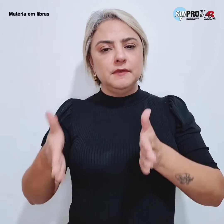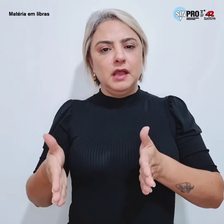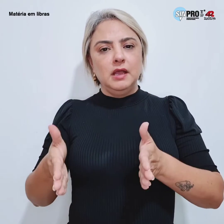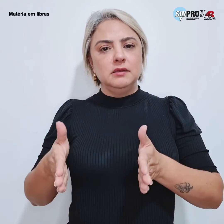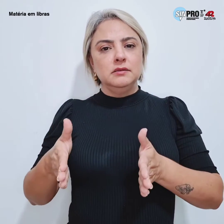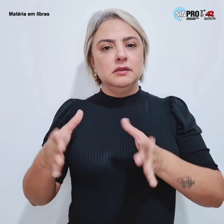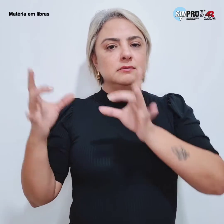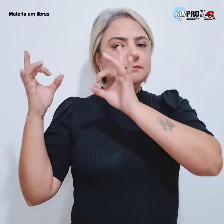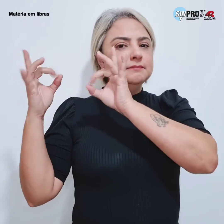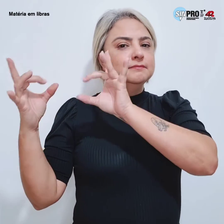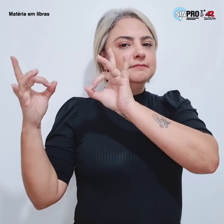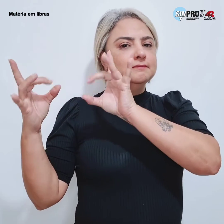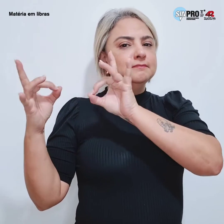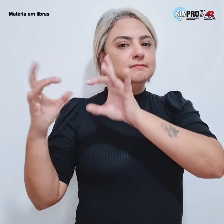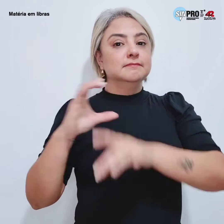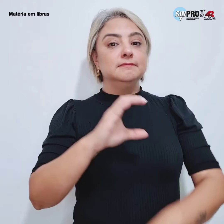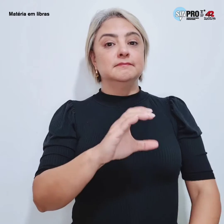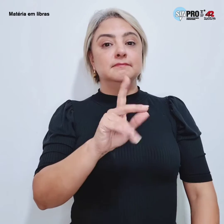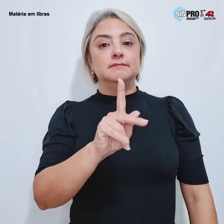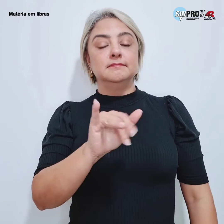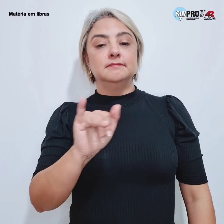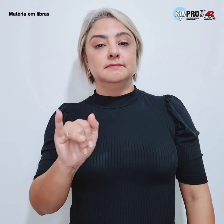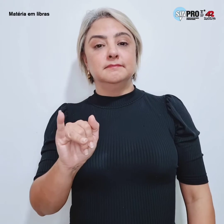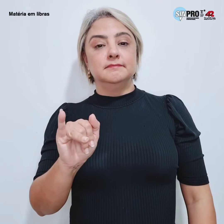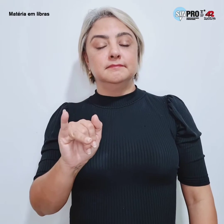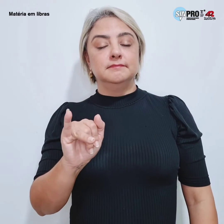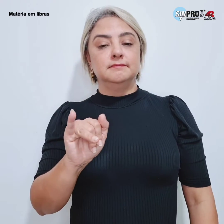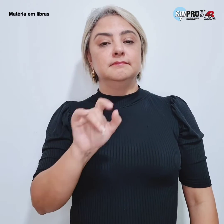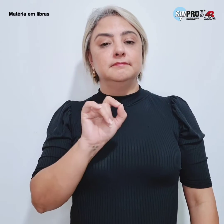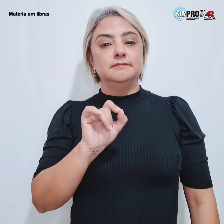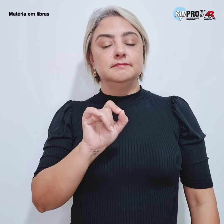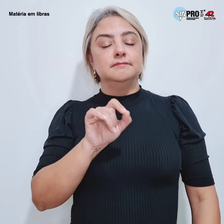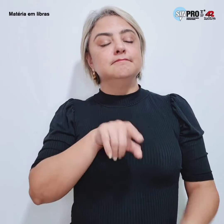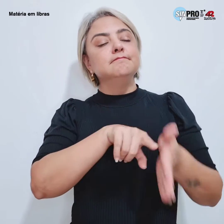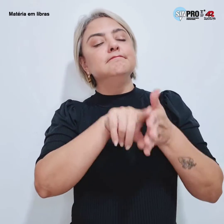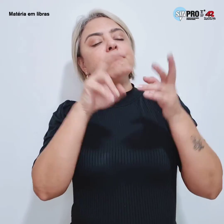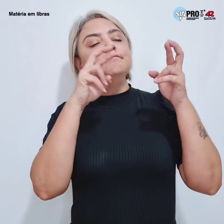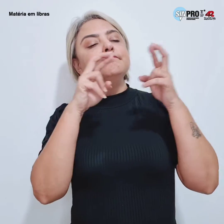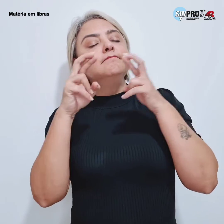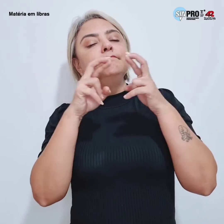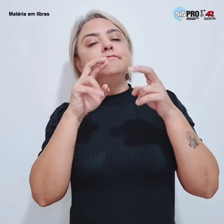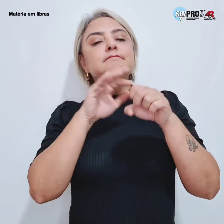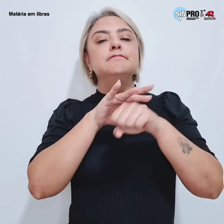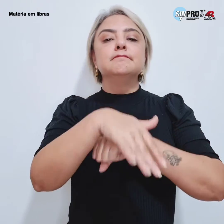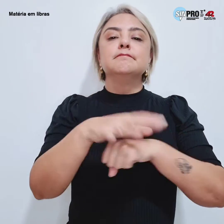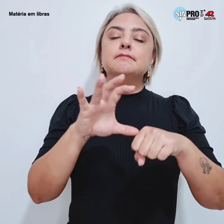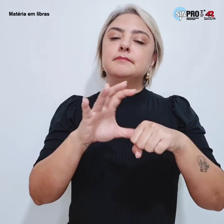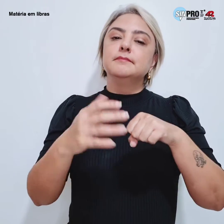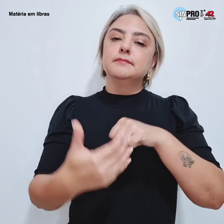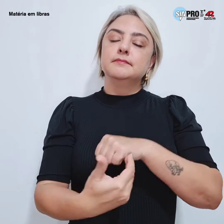audição da Comissão Parlamentar de Inquérito da pandemia da